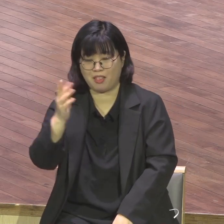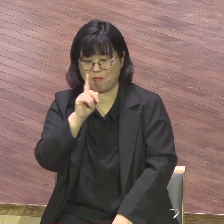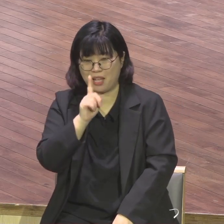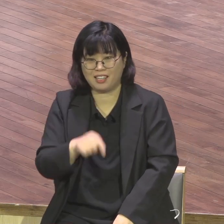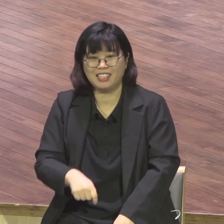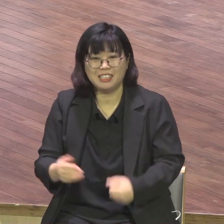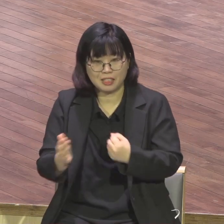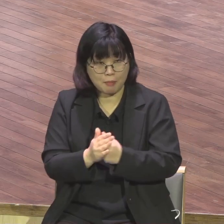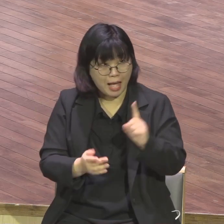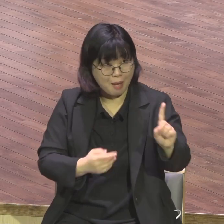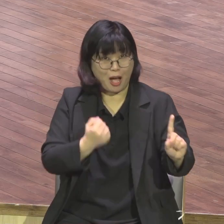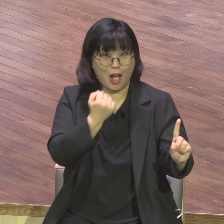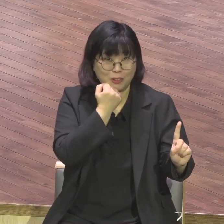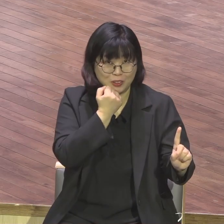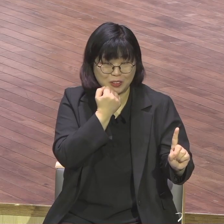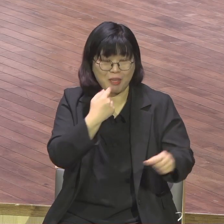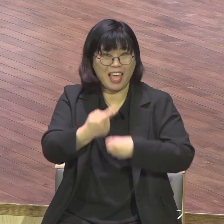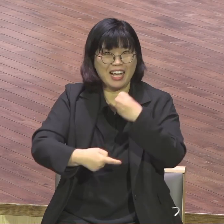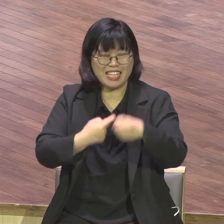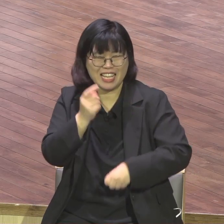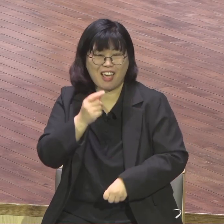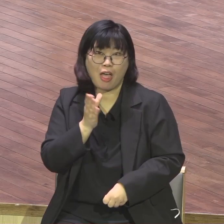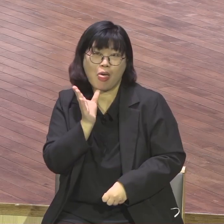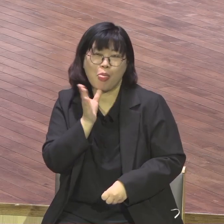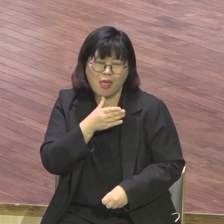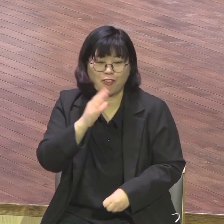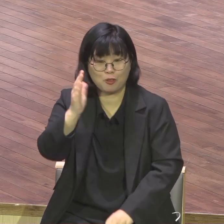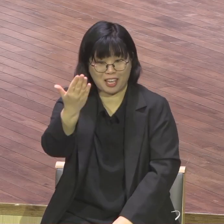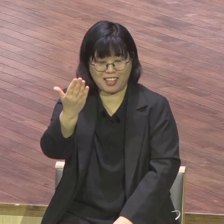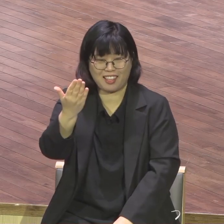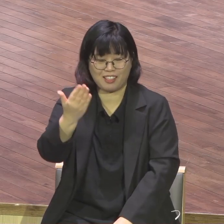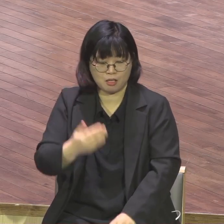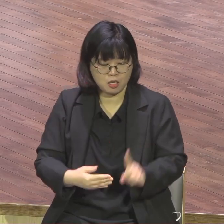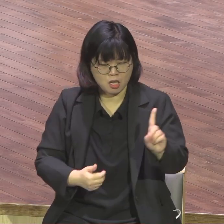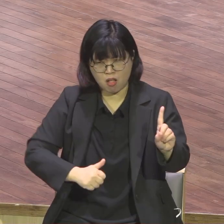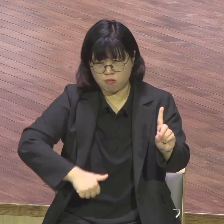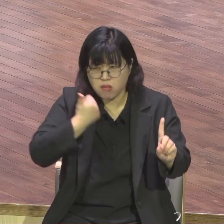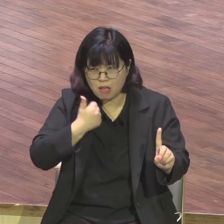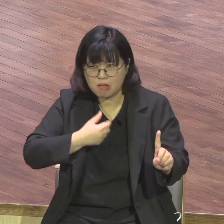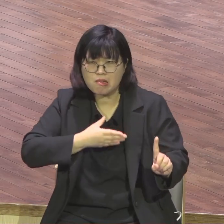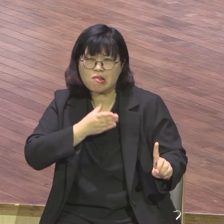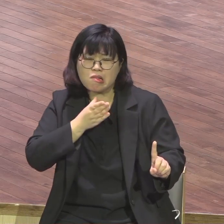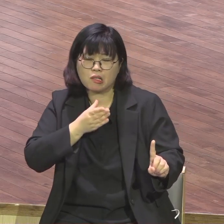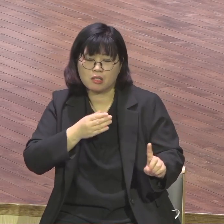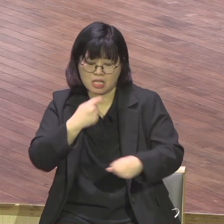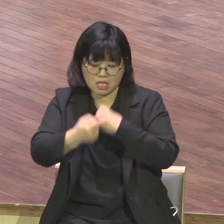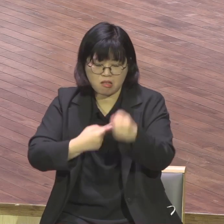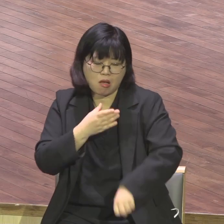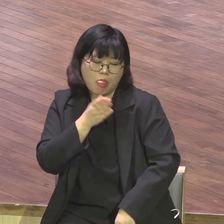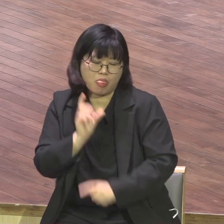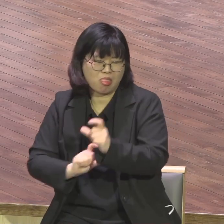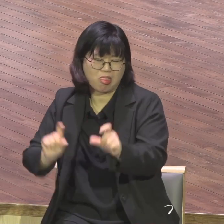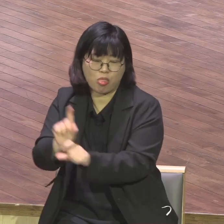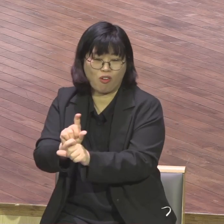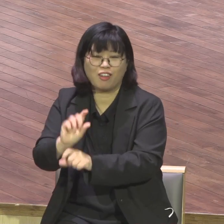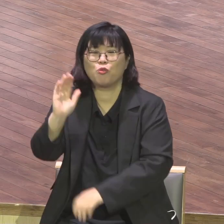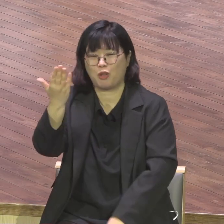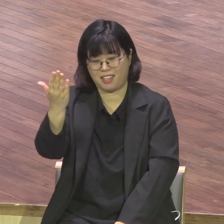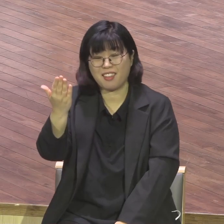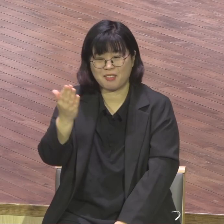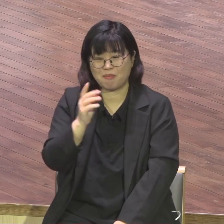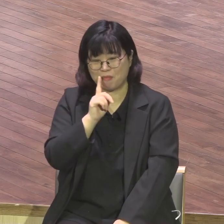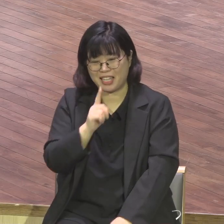말씀 성경에도요 우리에게 말합니다. 웃으며 신앙생활하라고. 웃으면서